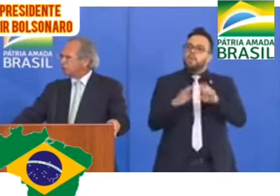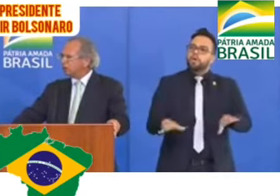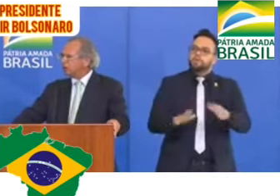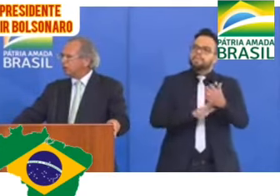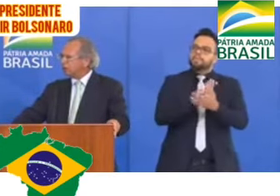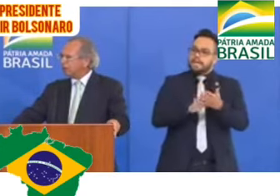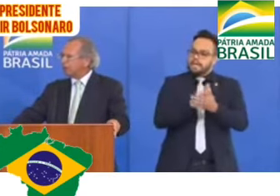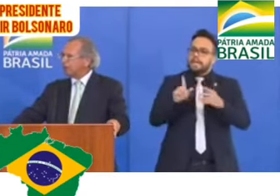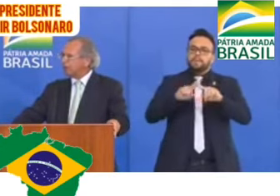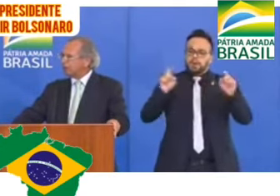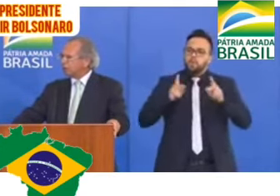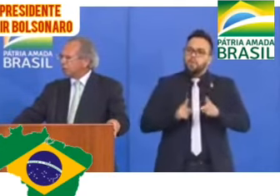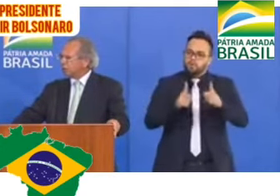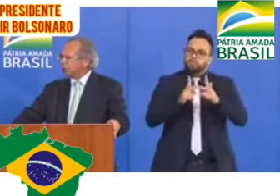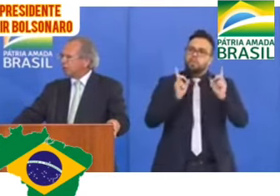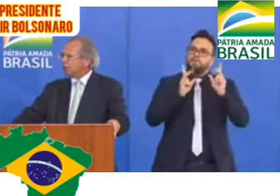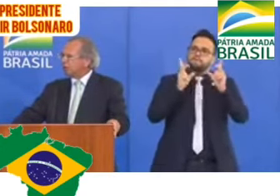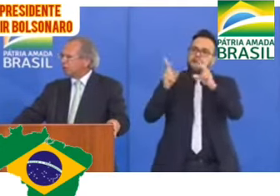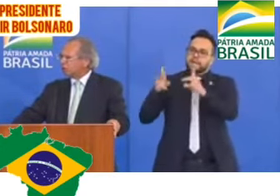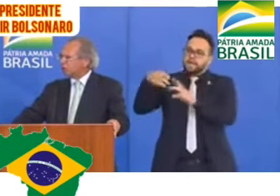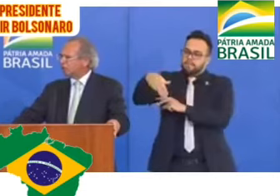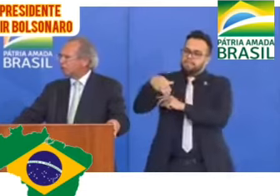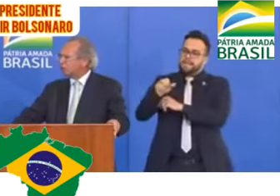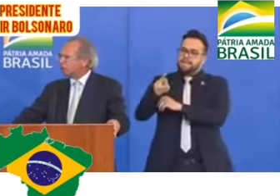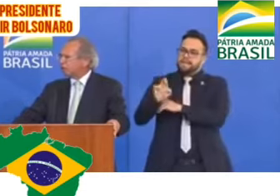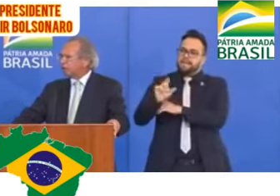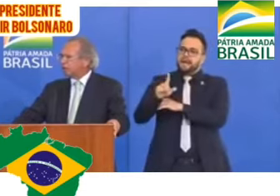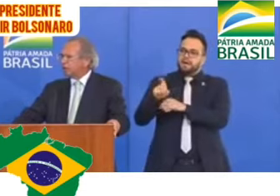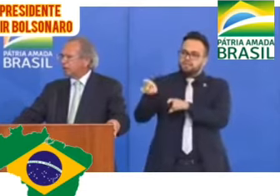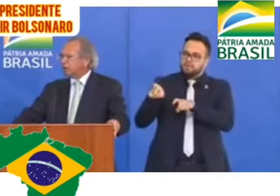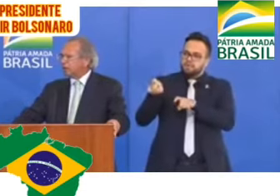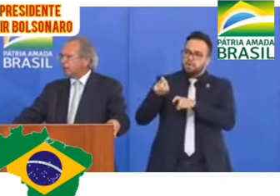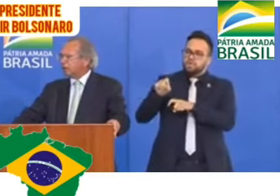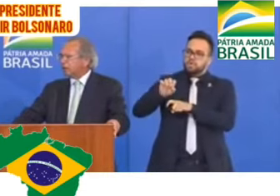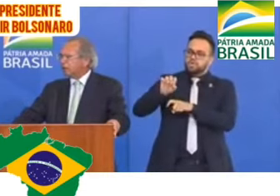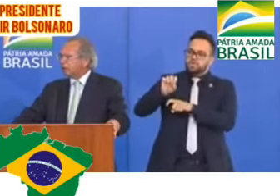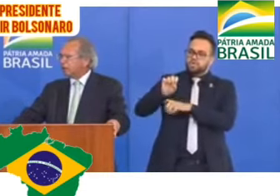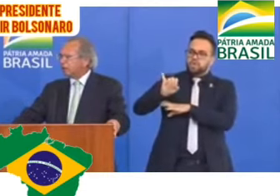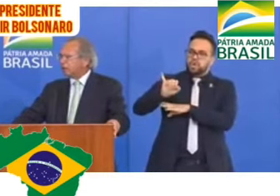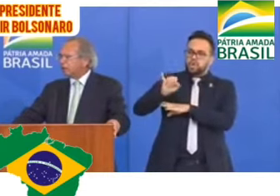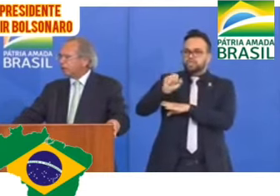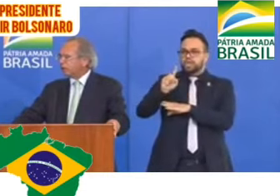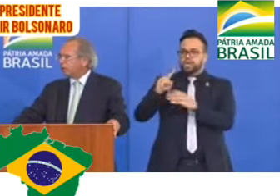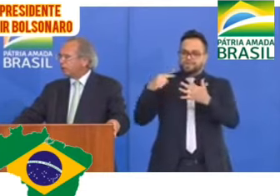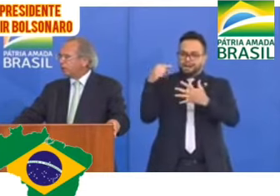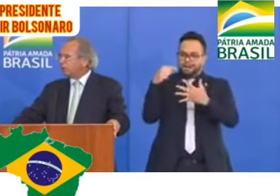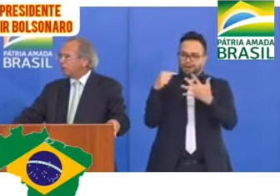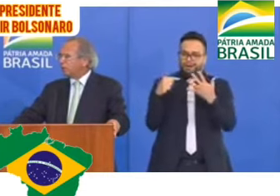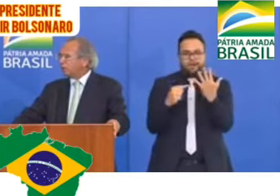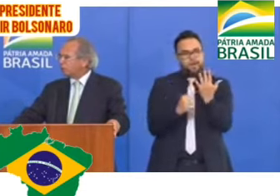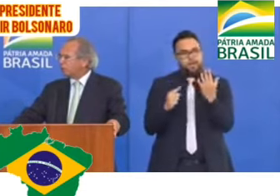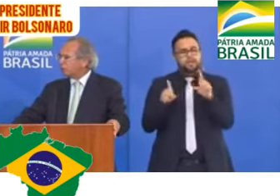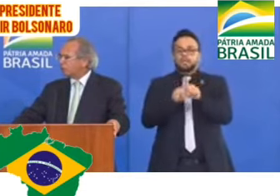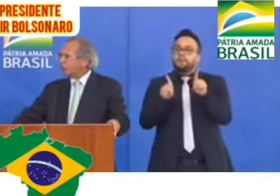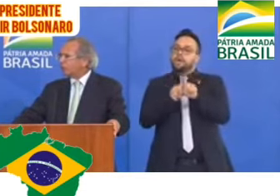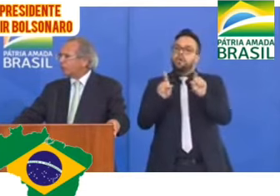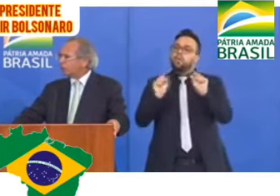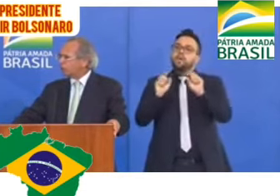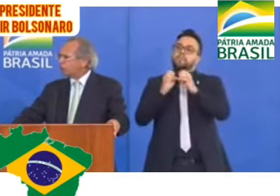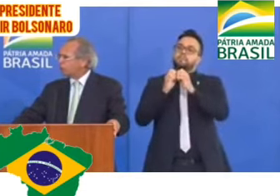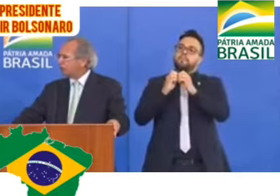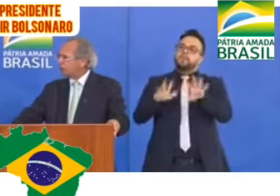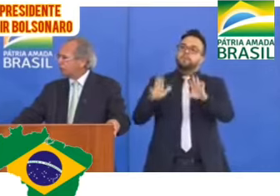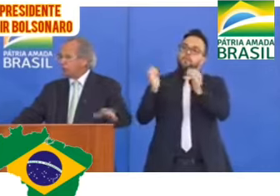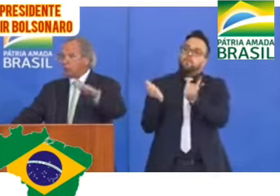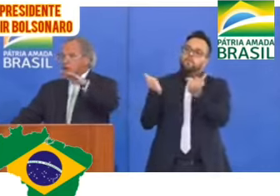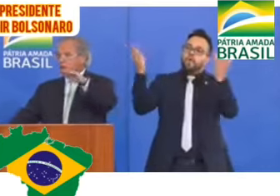continuou exportando minerais, produtos agrícolas, soja, trigo. E o resultado final é que o impacto de fora não veio